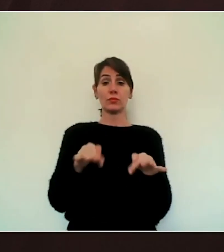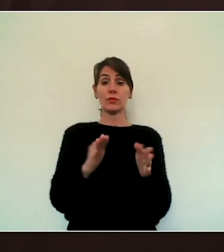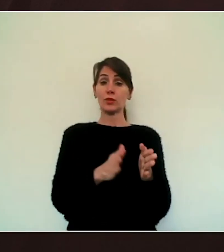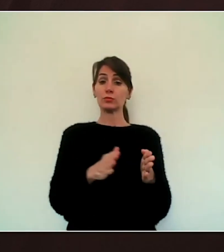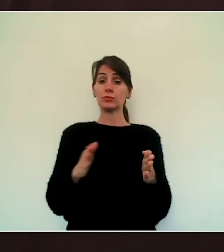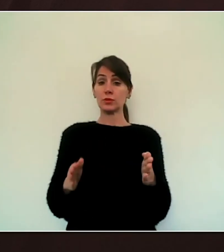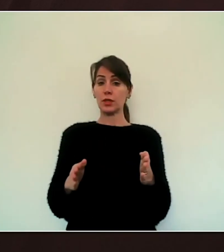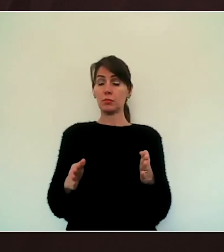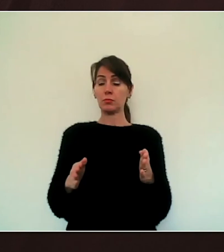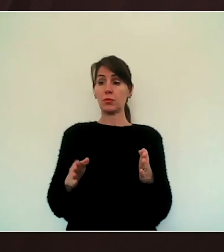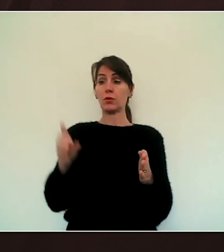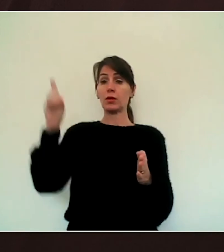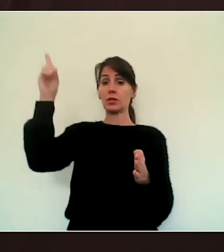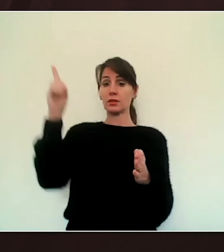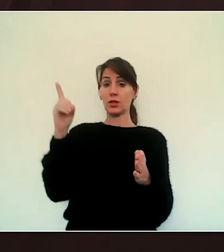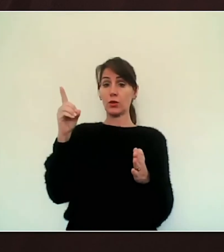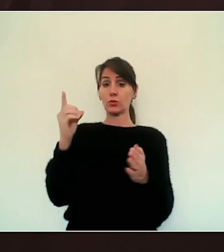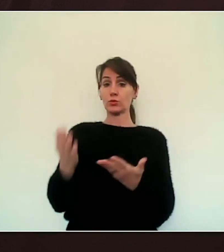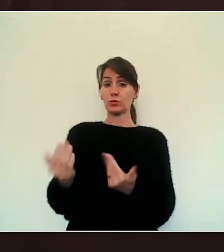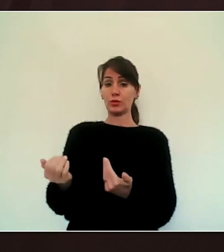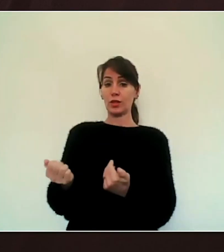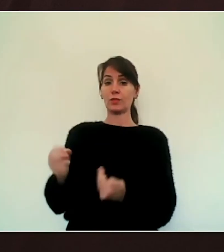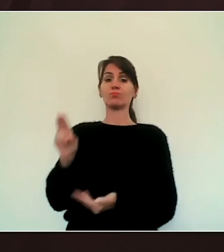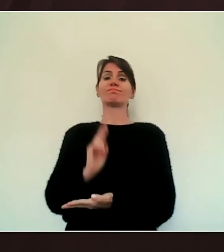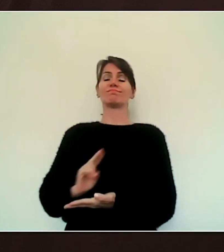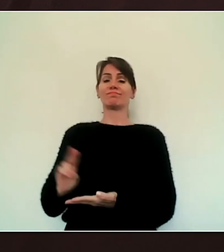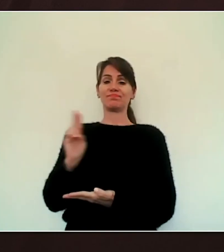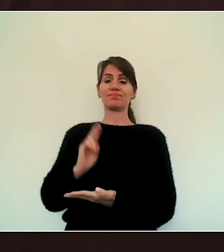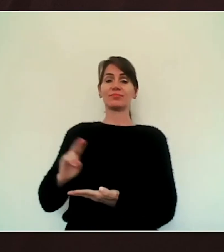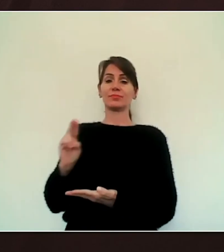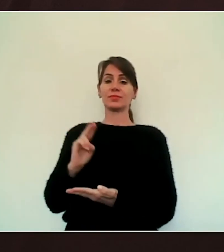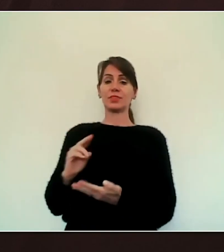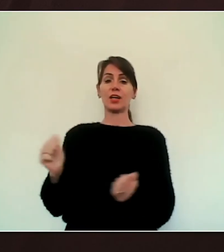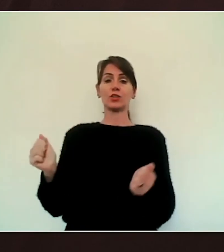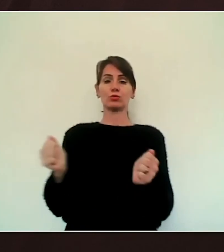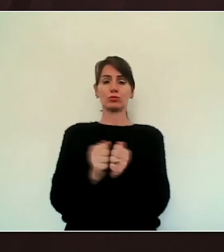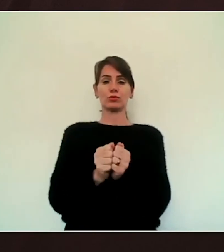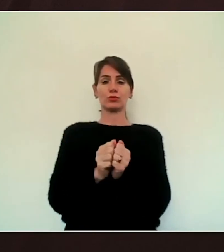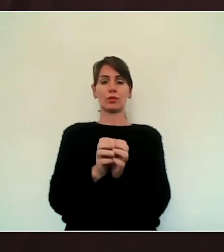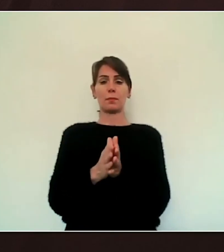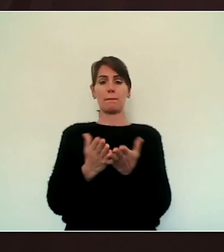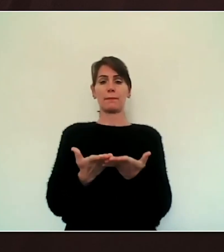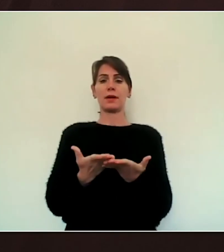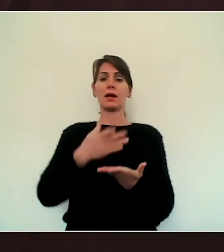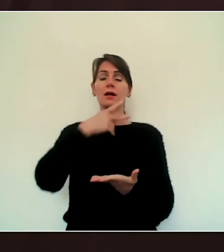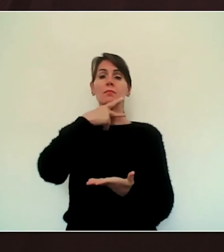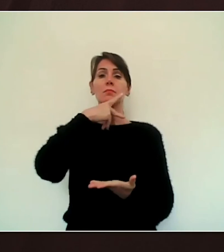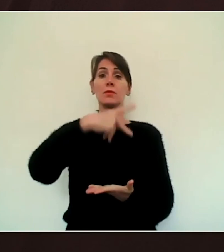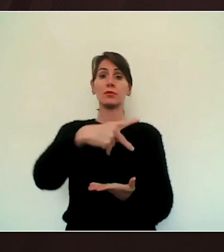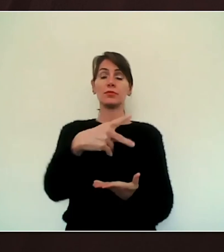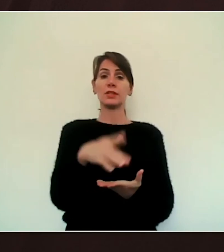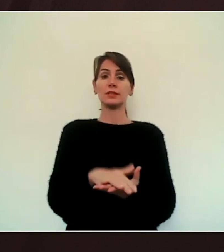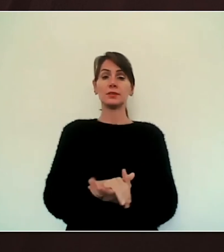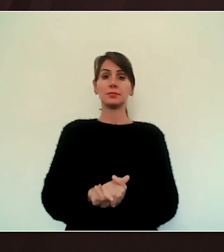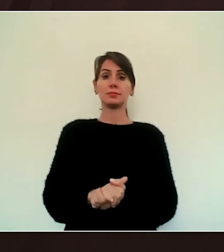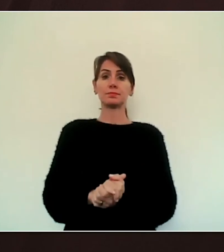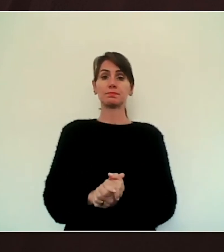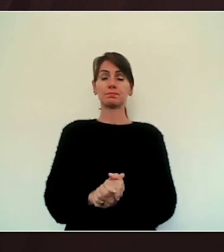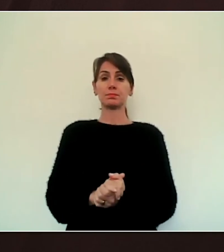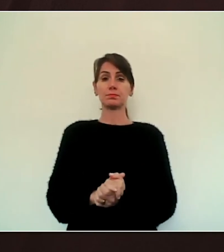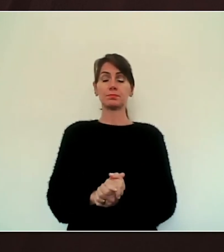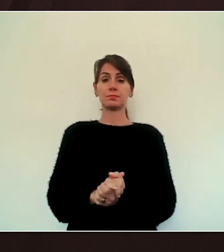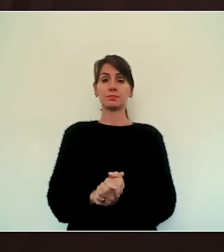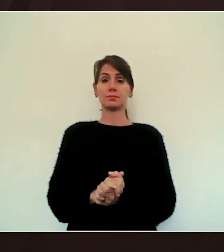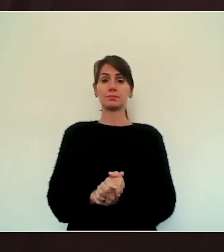jovens, alinhados com a palavra profética. Estão na cultura da palavra profética,